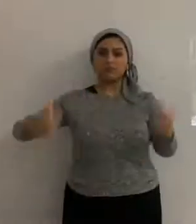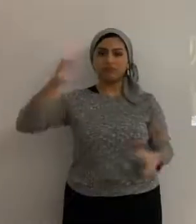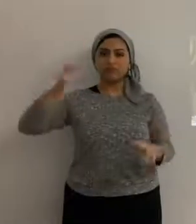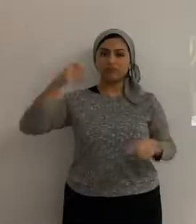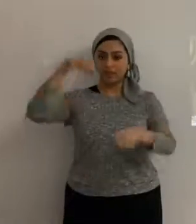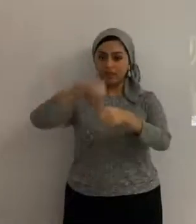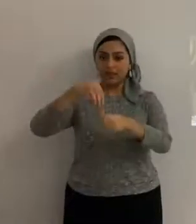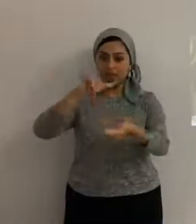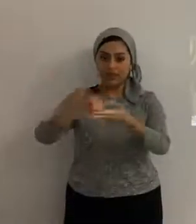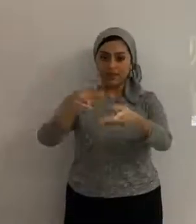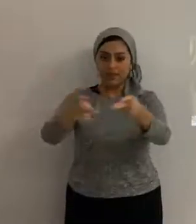lugar?